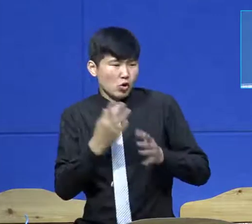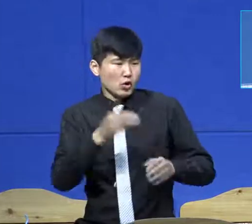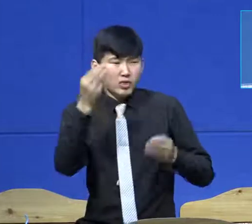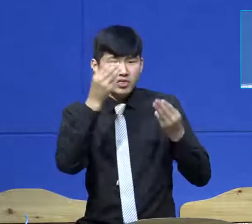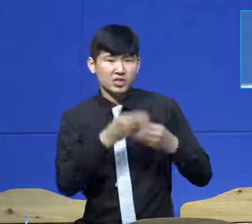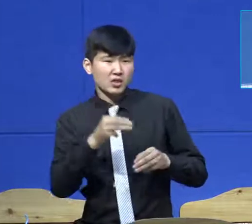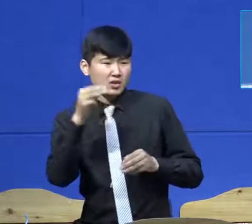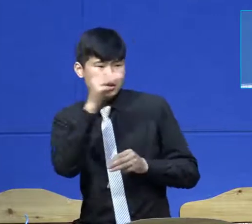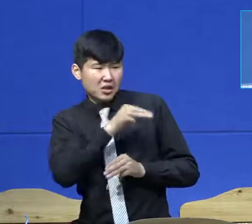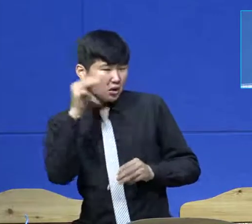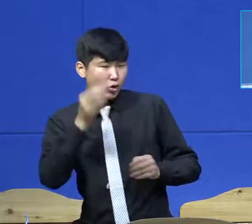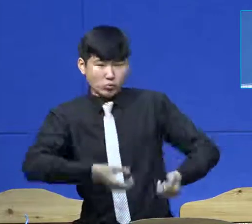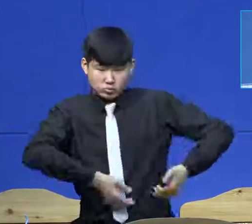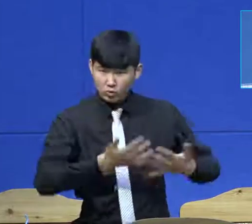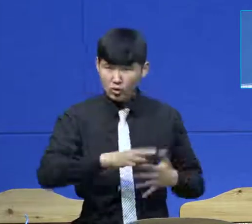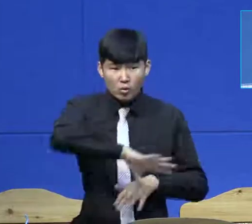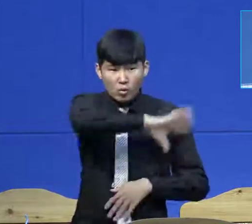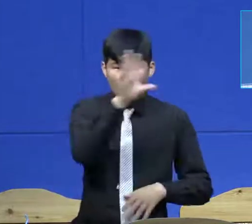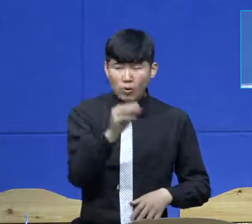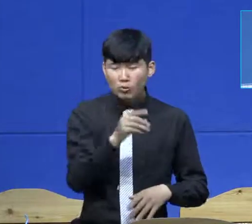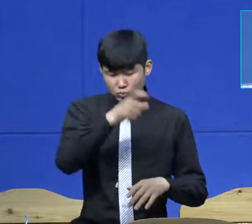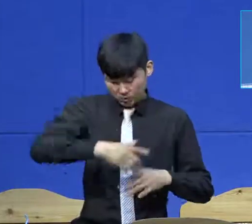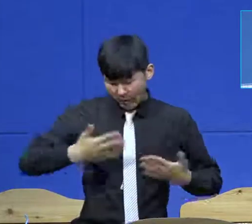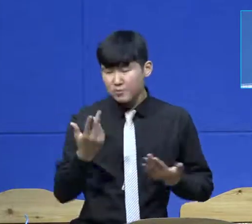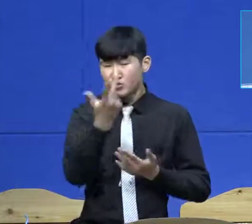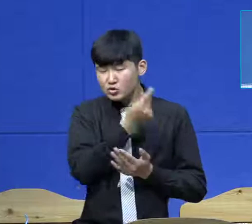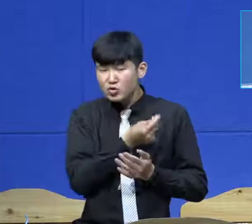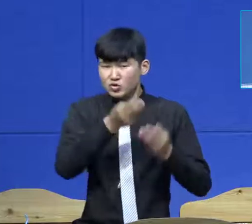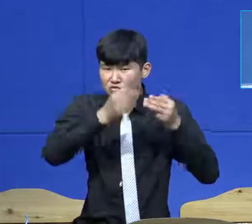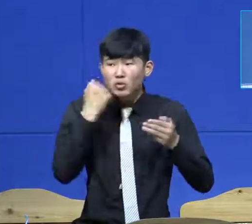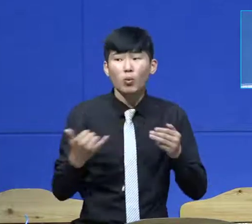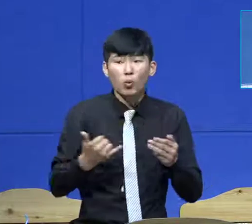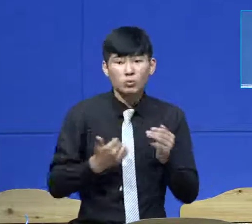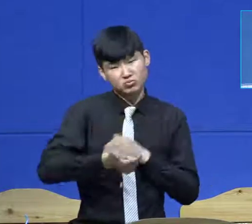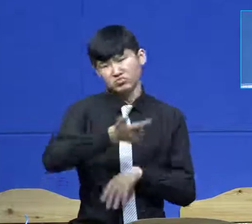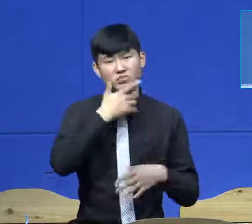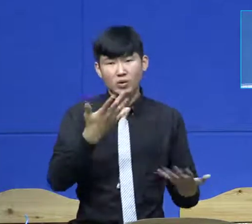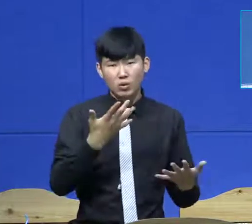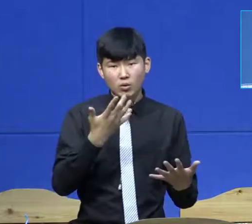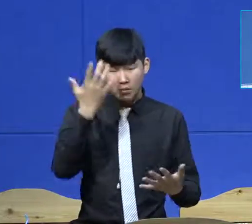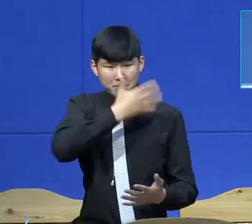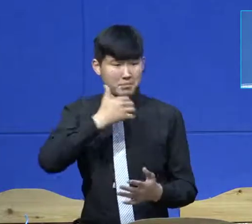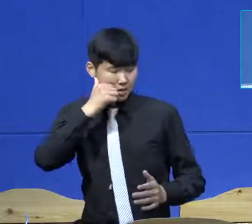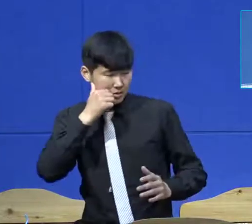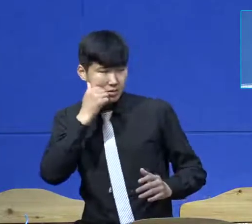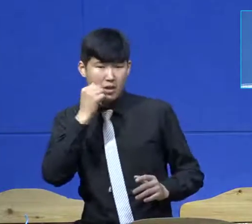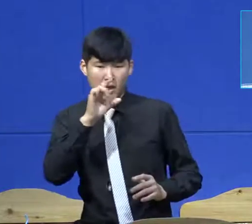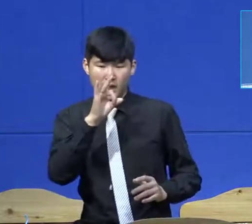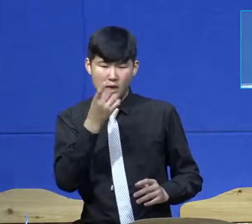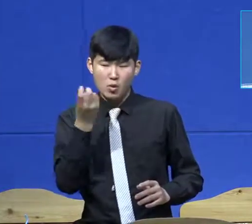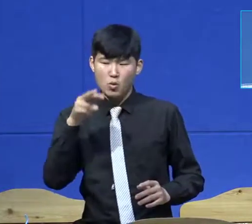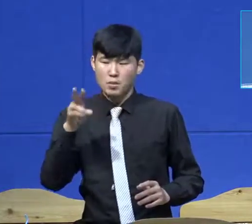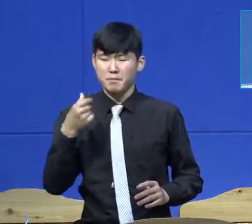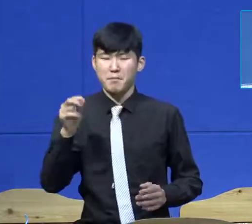зугаа цэнгэлийн зүйлс хөгжиж, энийгээр хүний амьдралын жинхэнэ зүйлсийг шидэж чадах уу? Чадахгүй байгаа үсттэй. Эрүүл мэнд хөгжиж байна. Эрүүл мэндийн